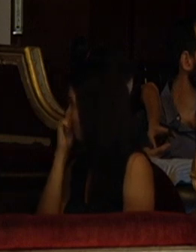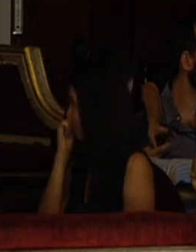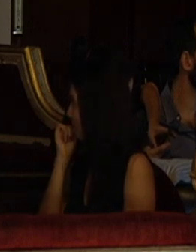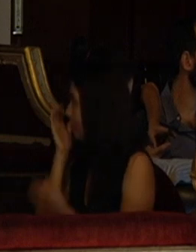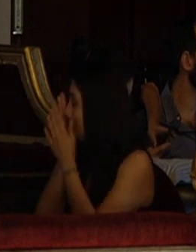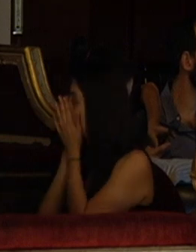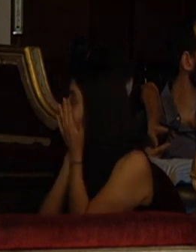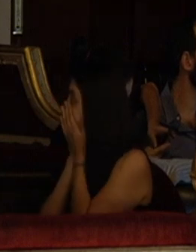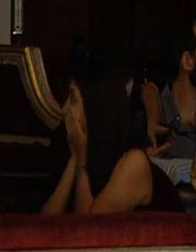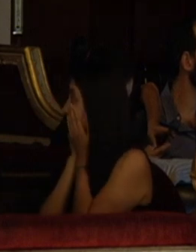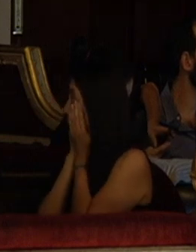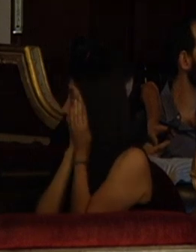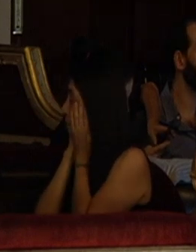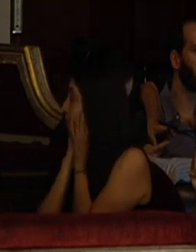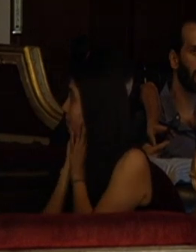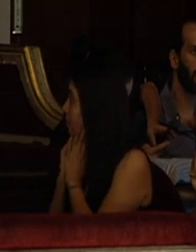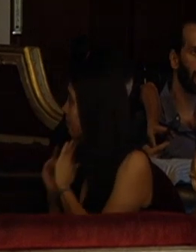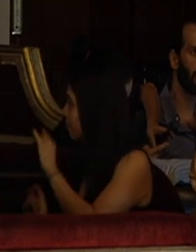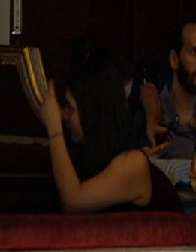O sea,